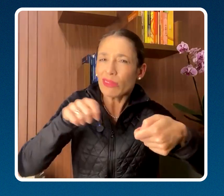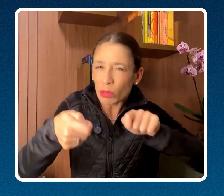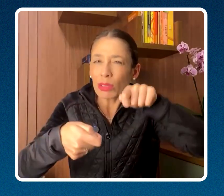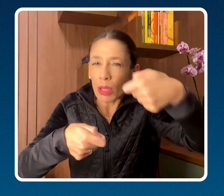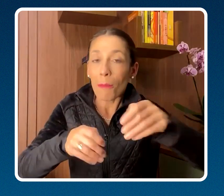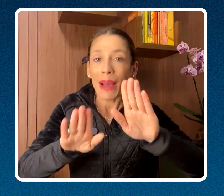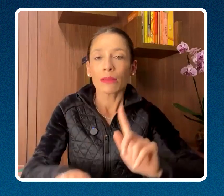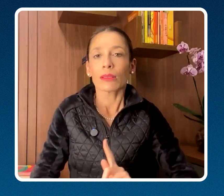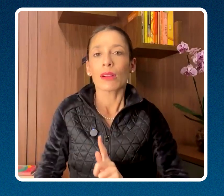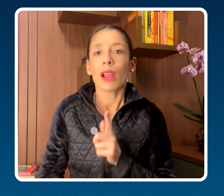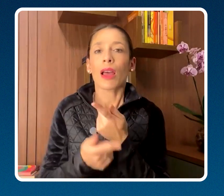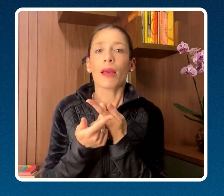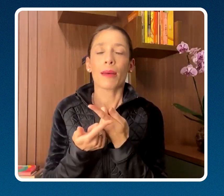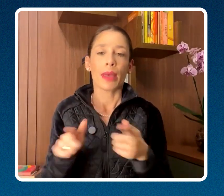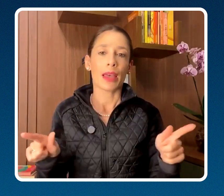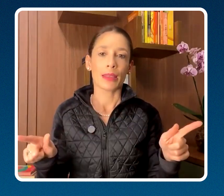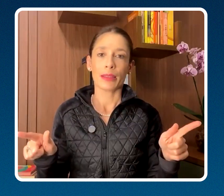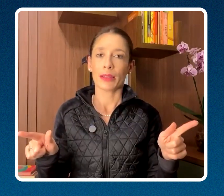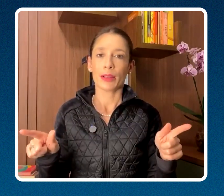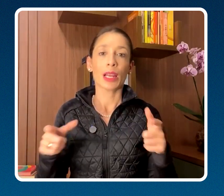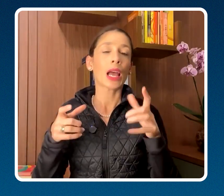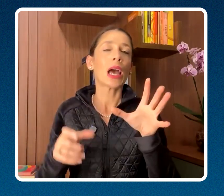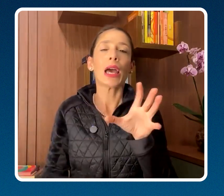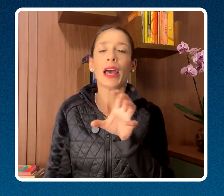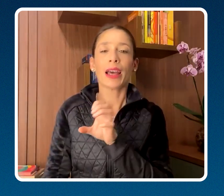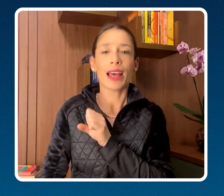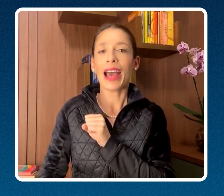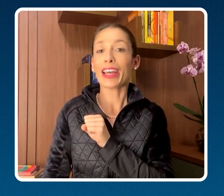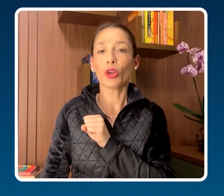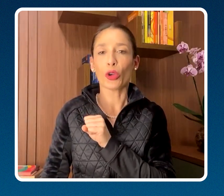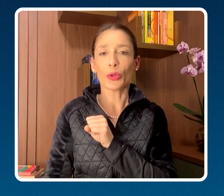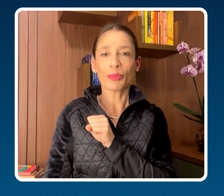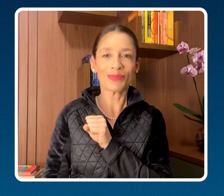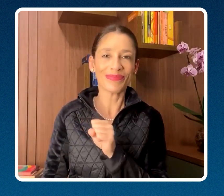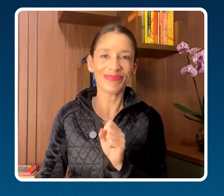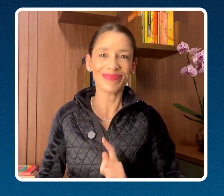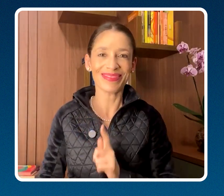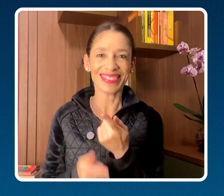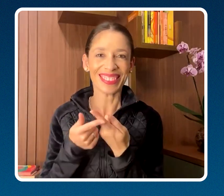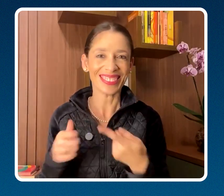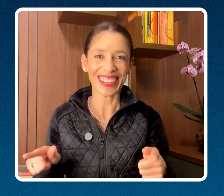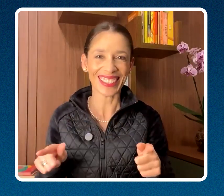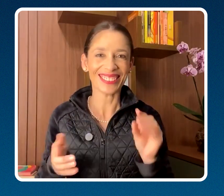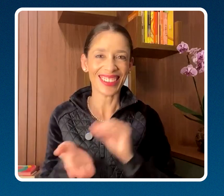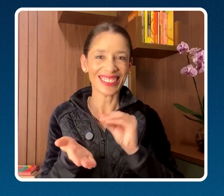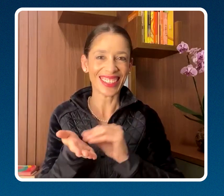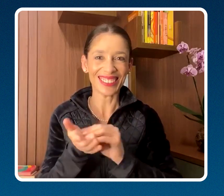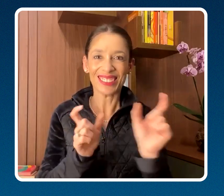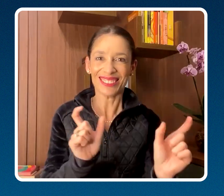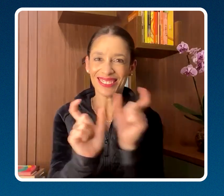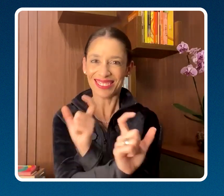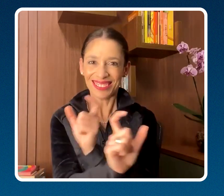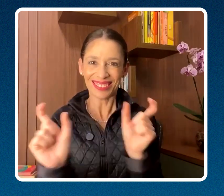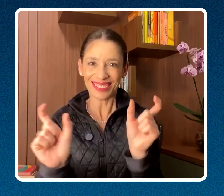querida gramática, os adjetivos, onde é que eu ponho aquilo, onde é que eu faço. Aí as aulas, aí lá vai eu mudar da